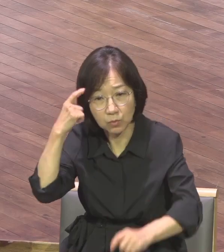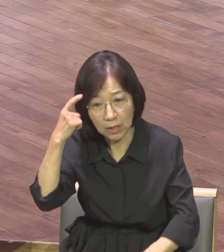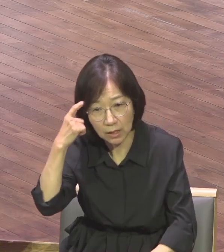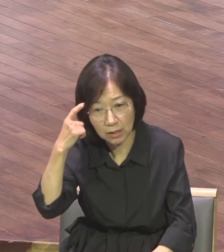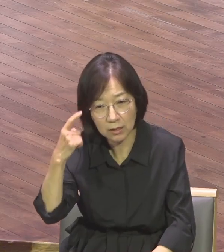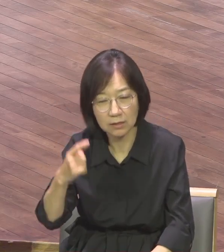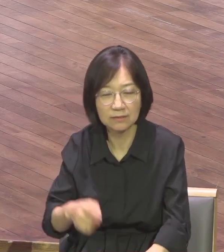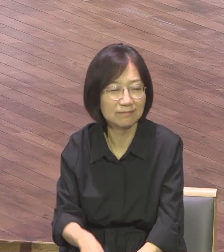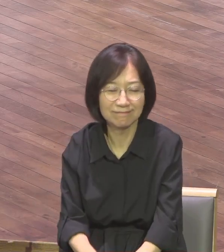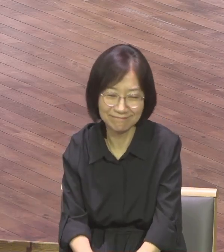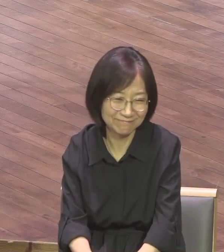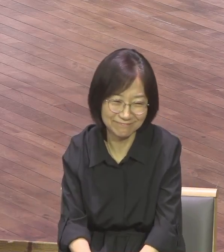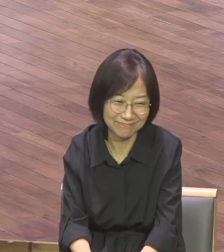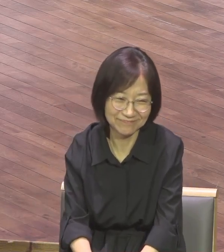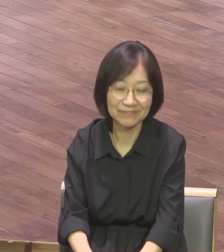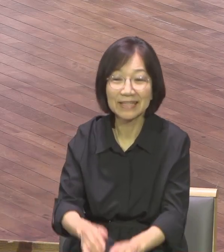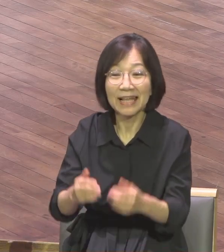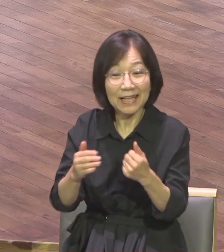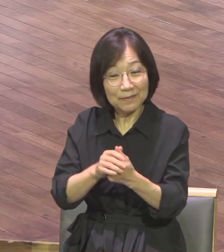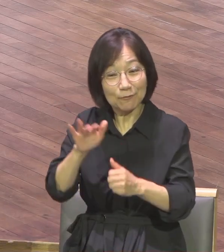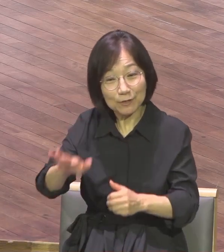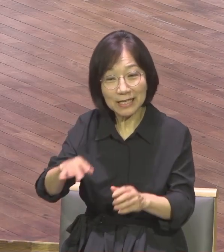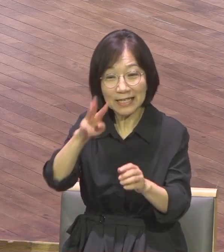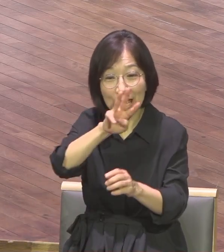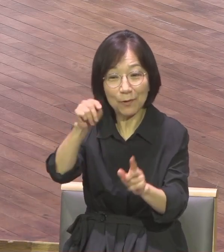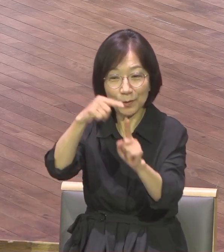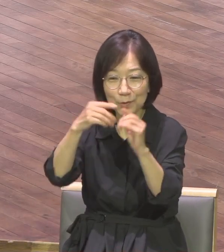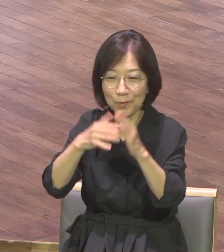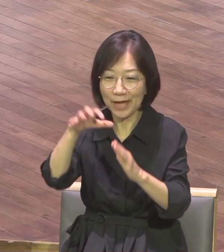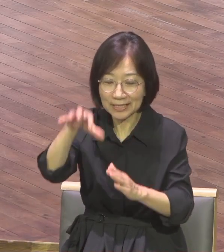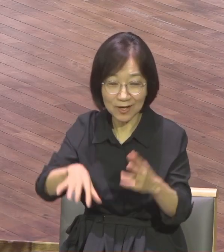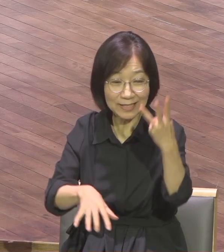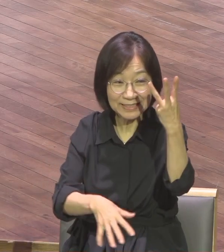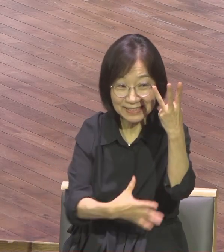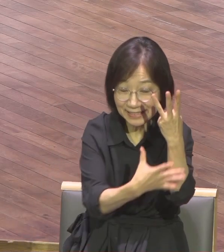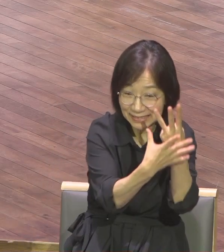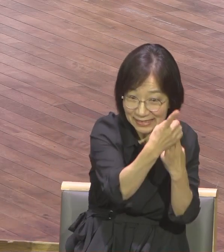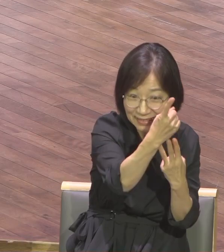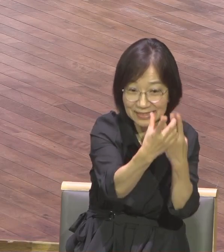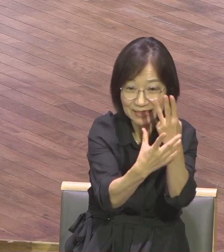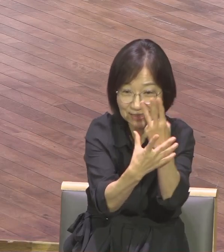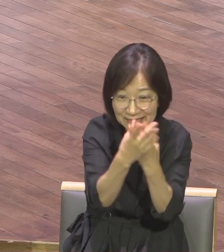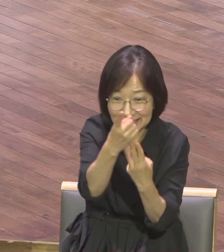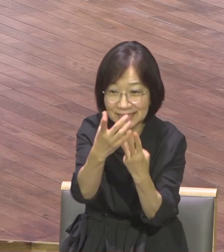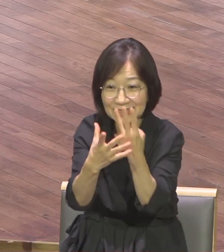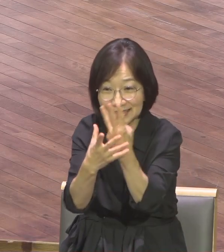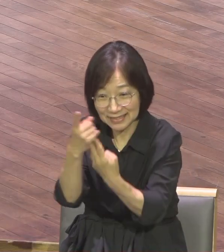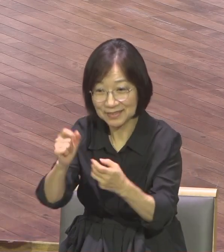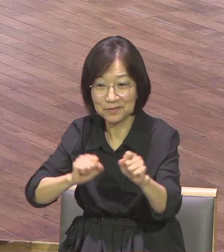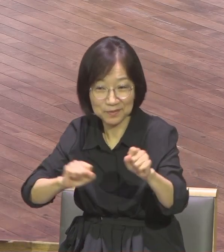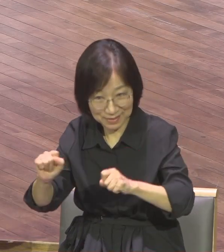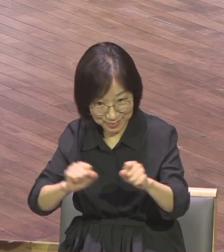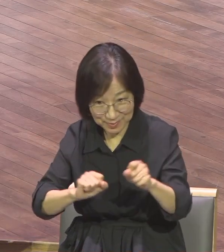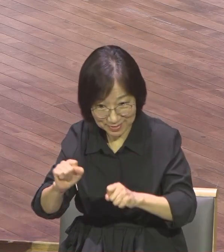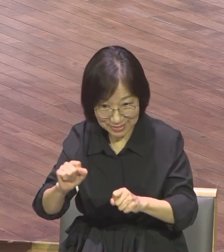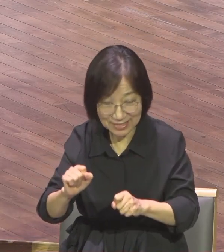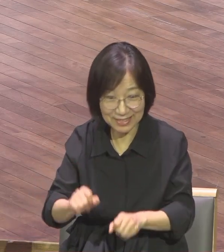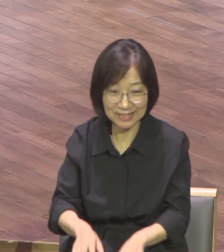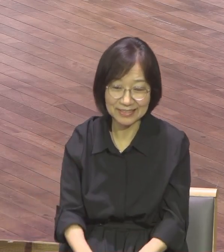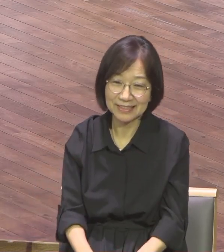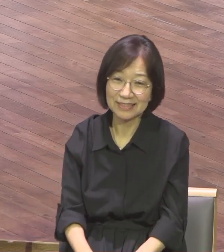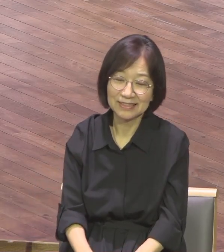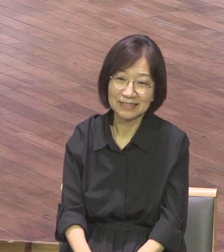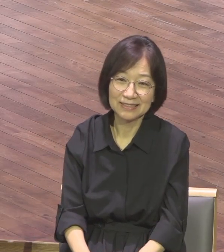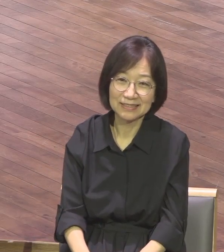그래서 교회적으로 3.1조 운동을 펼쳐나가고 있습니다. 영계 모든 성도들, 하나님이 나를